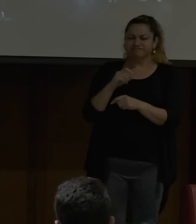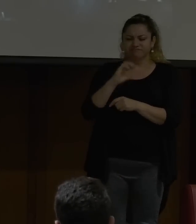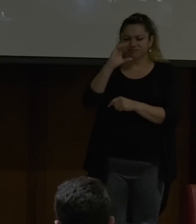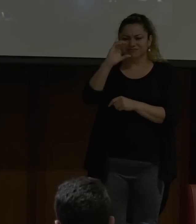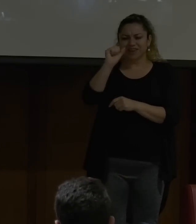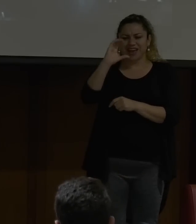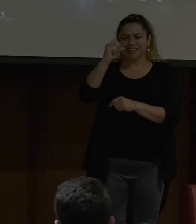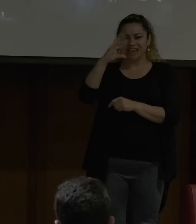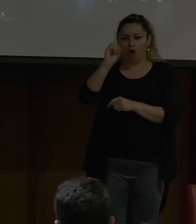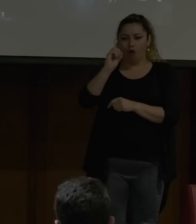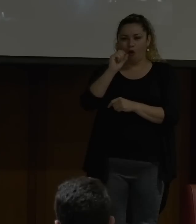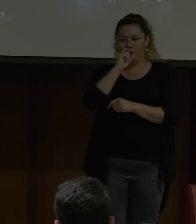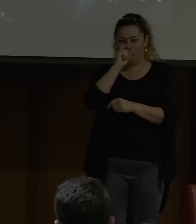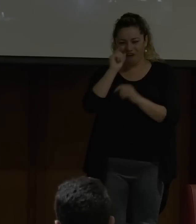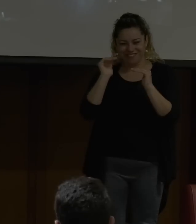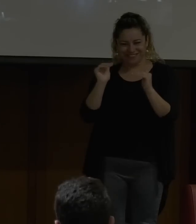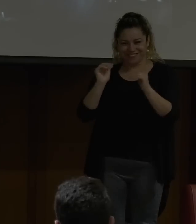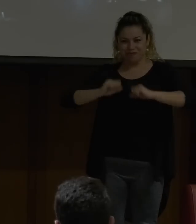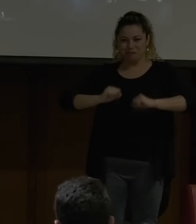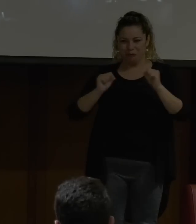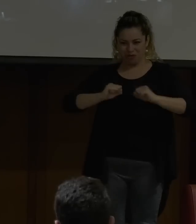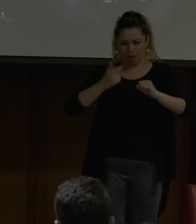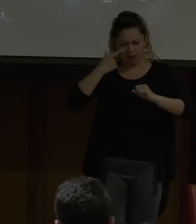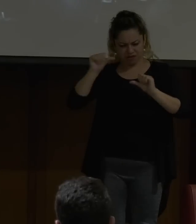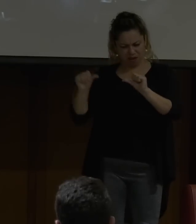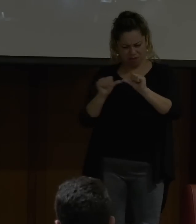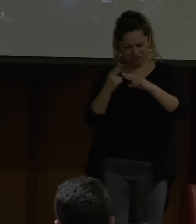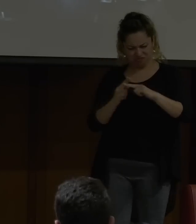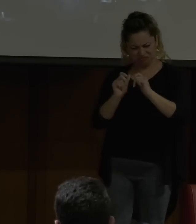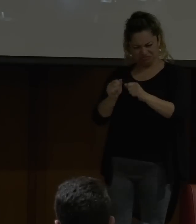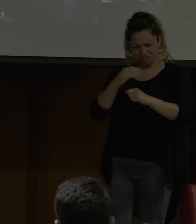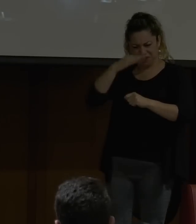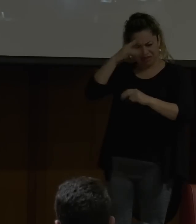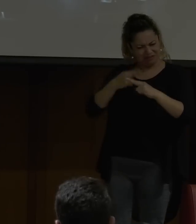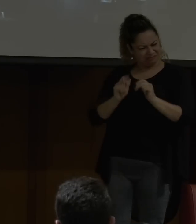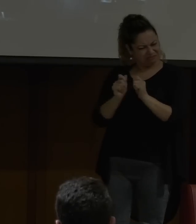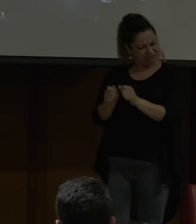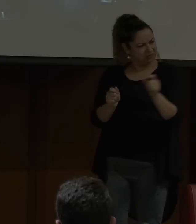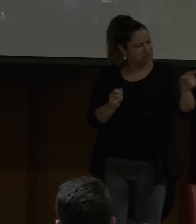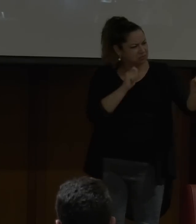pero el Ospino es un apellido paisa, es un apellido de Medellín.